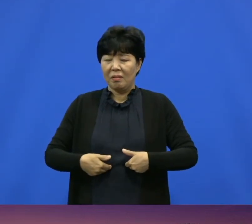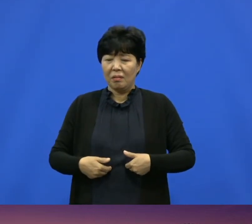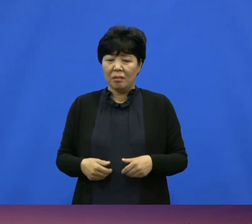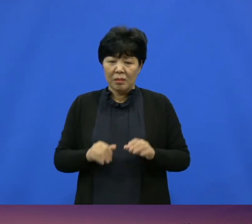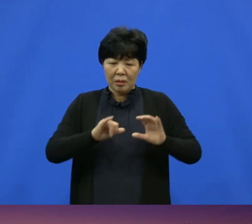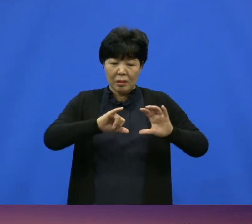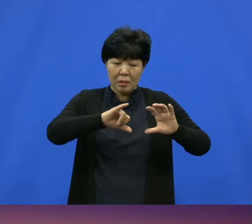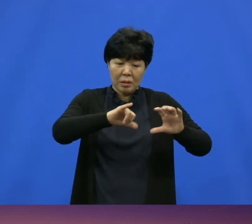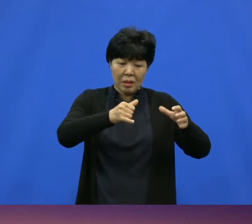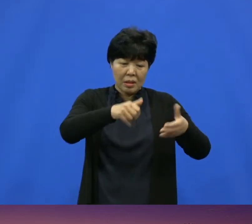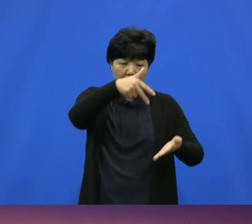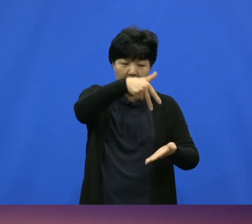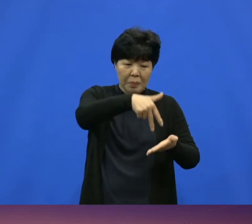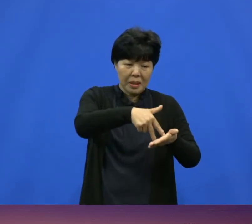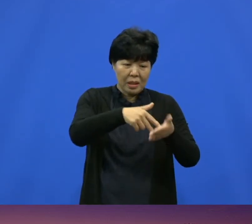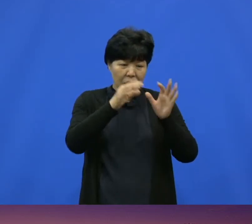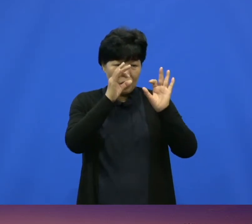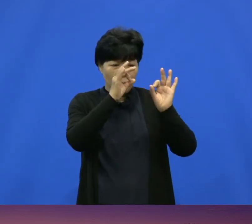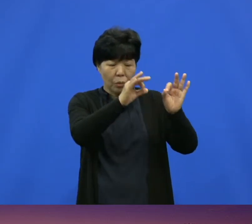가치로 하나님 우리를 보시지 않아요.